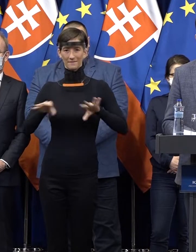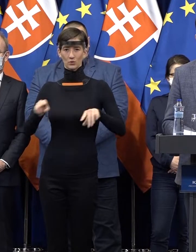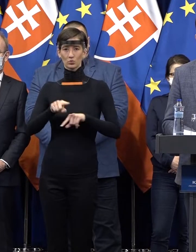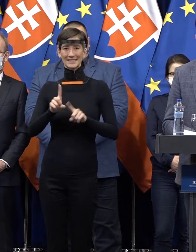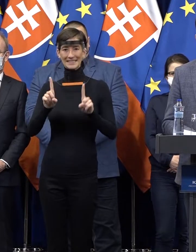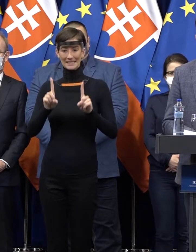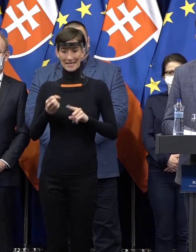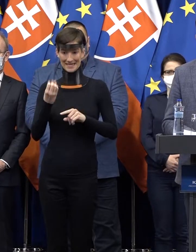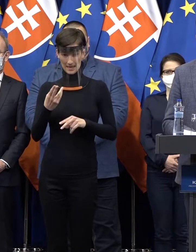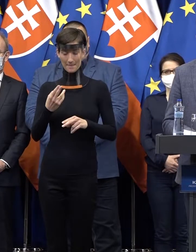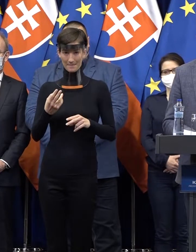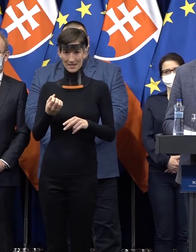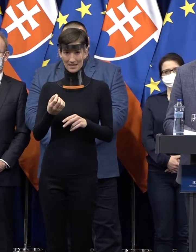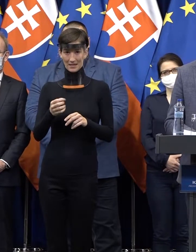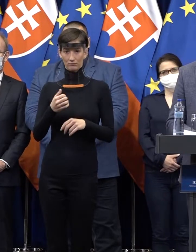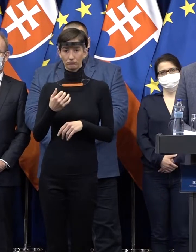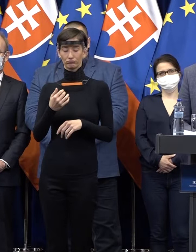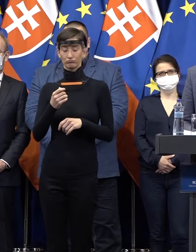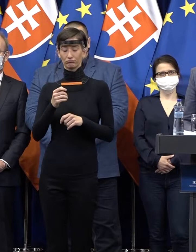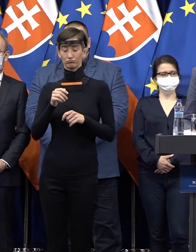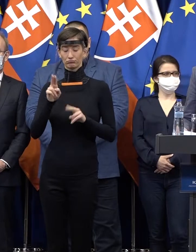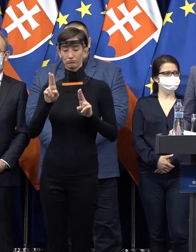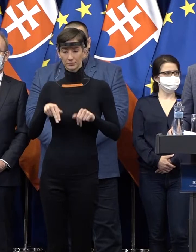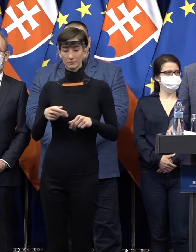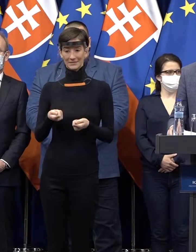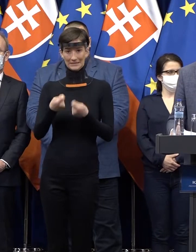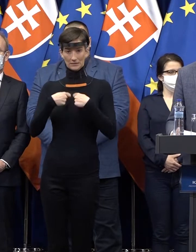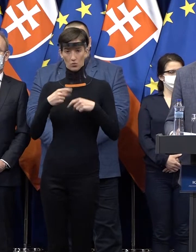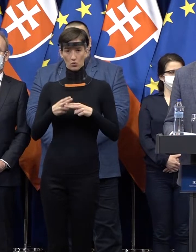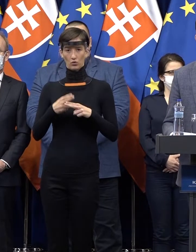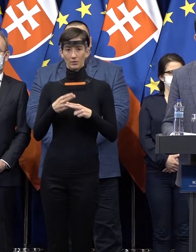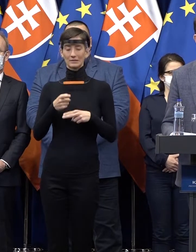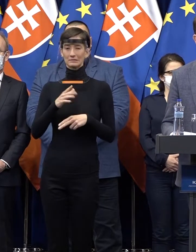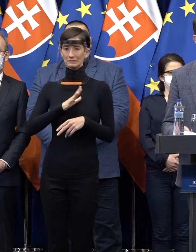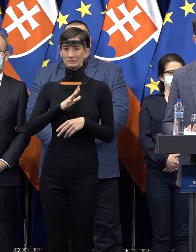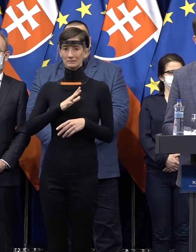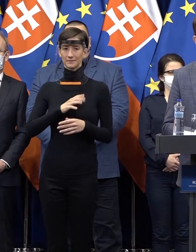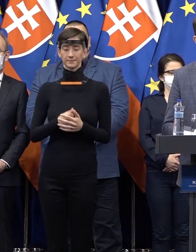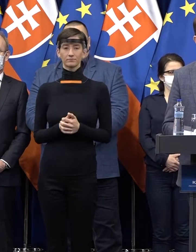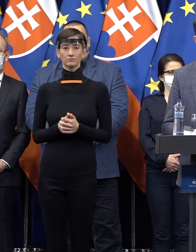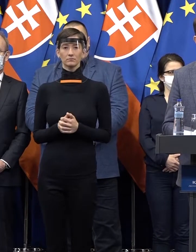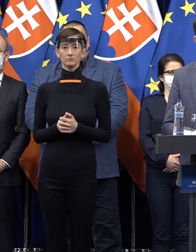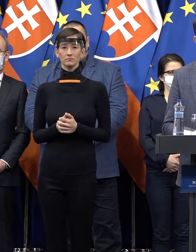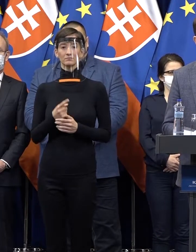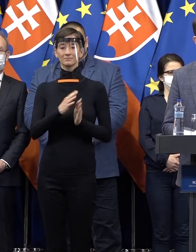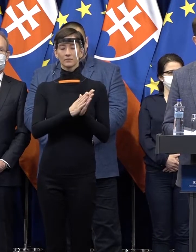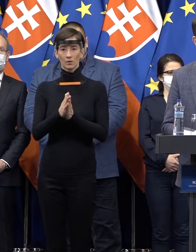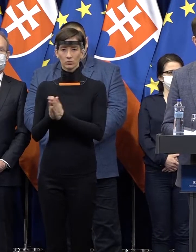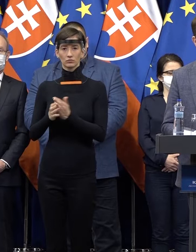aby obmedzili svoje cestovanie. De facto sa pre vás nič nemení. Treba zase nosiť